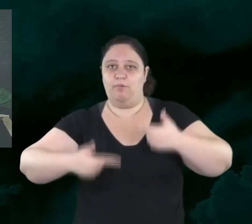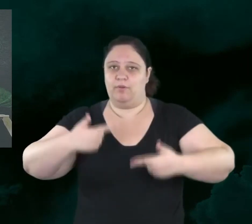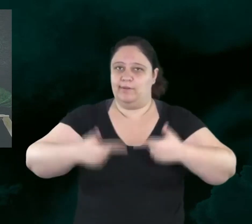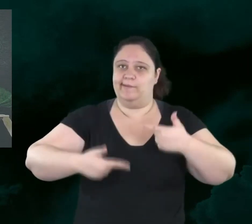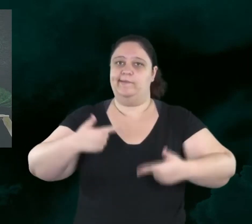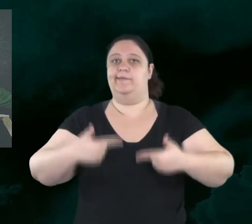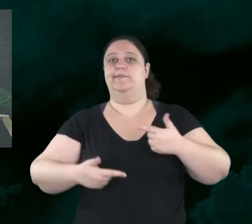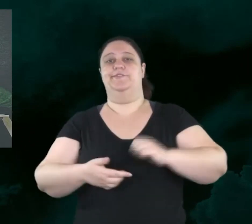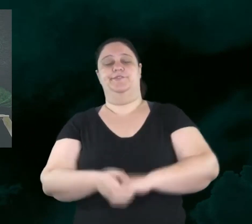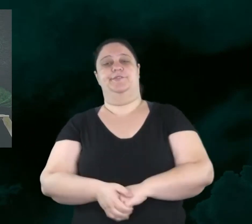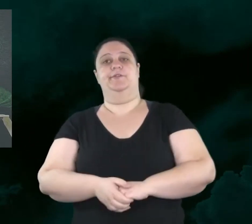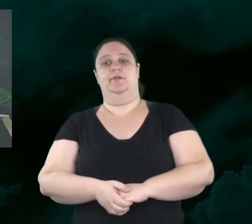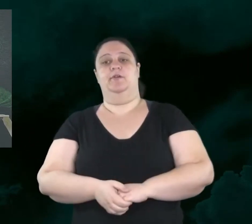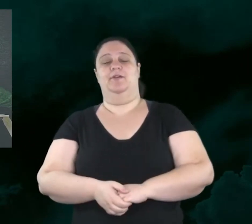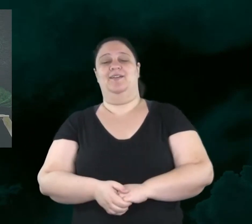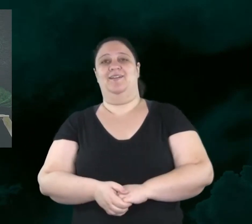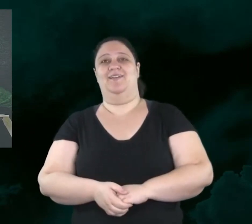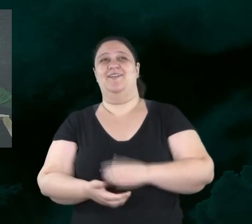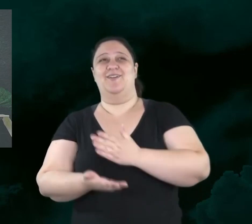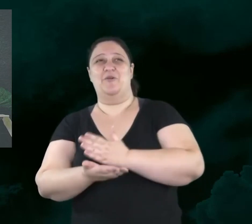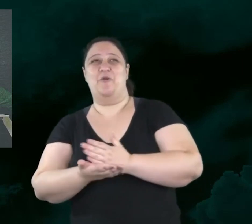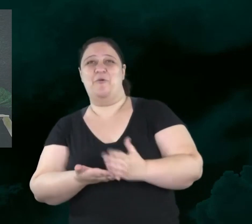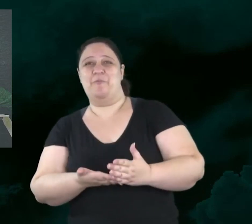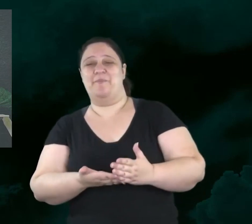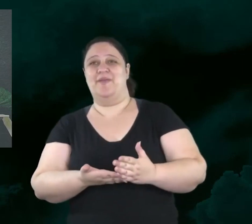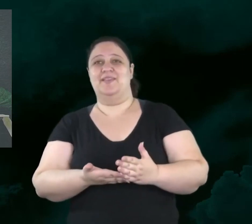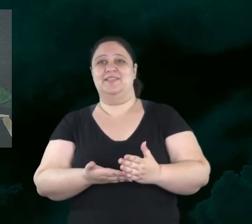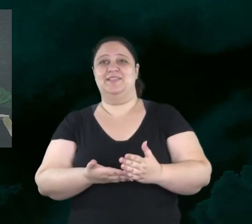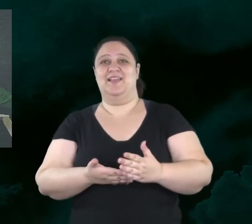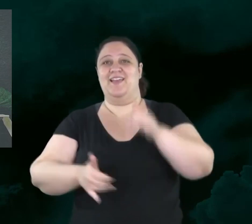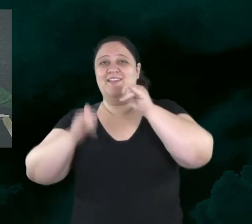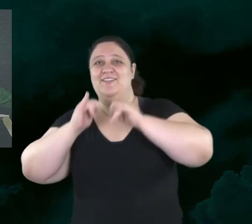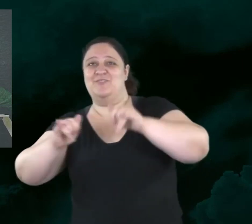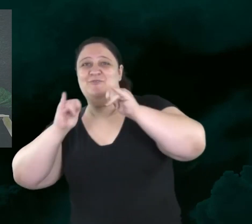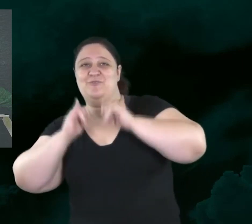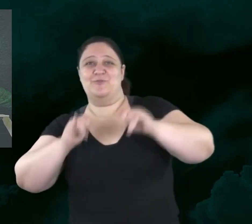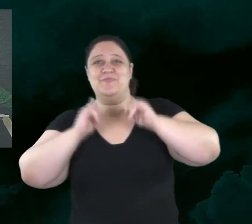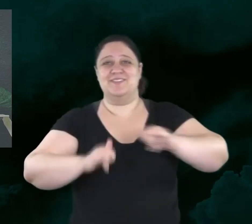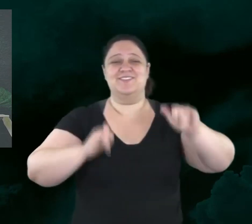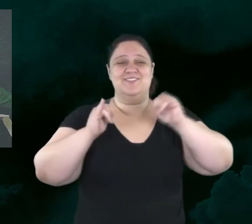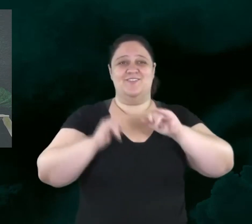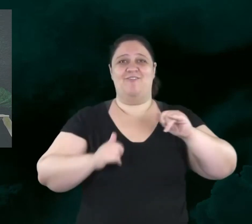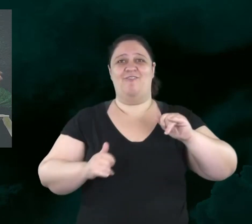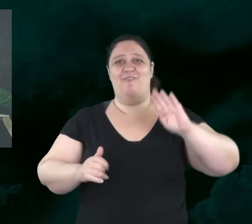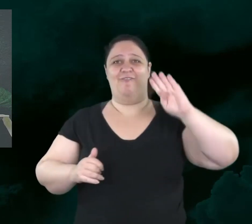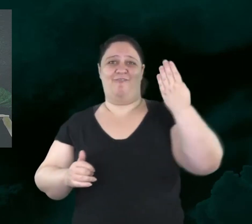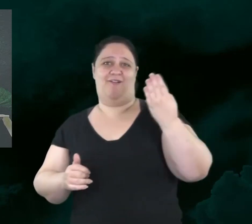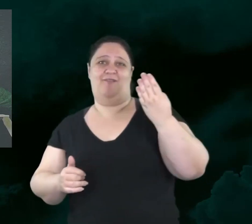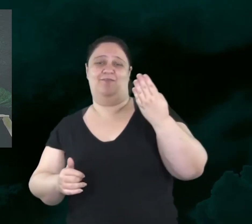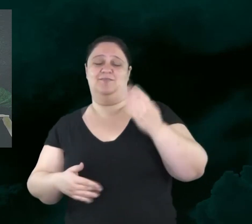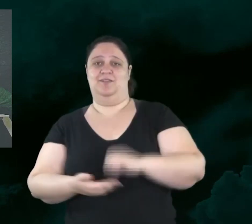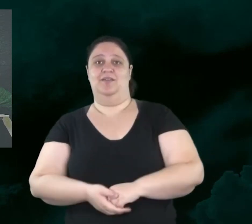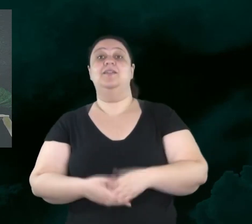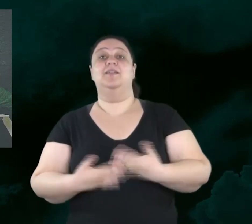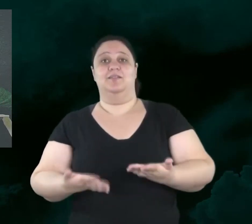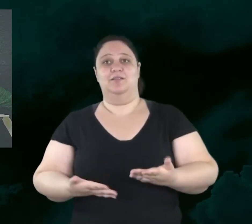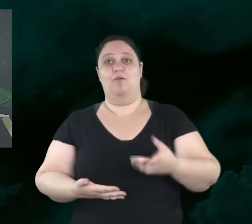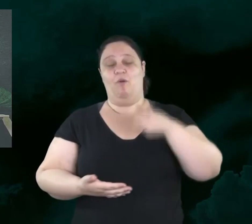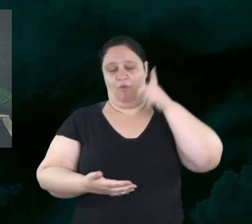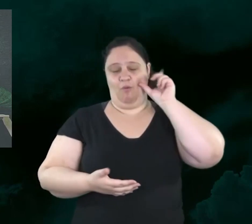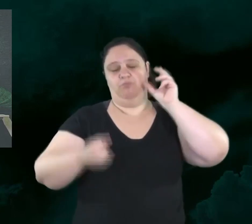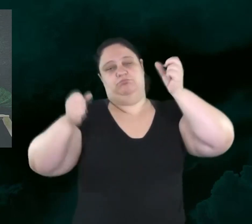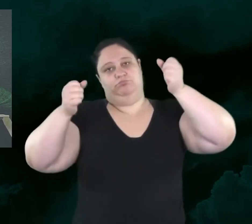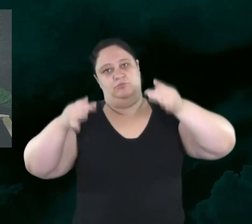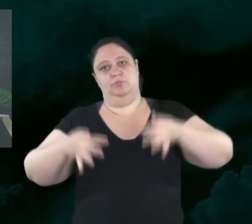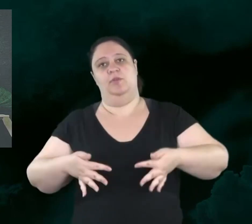e começa a distorcer as informações. Então nós saímos da era da informação, como disse ontem, né,